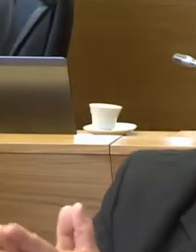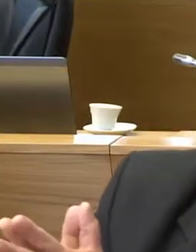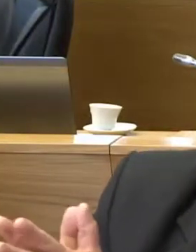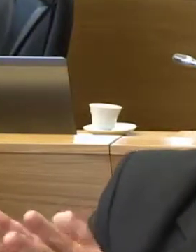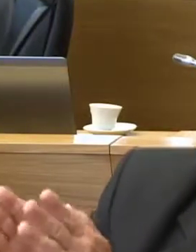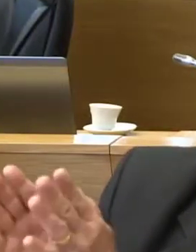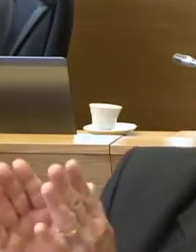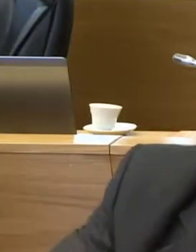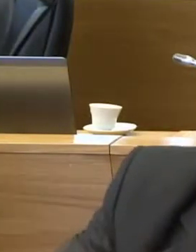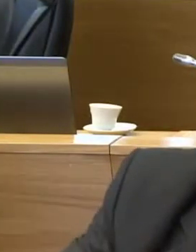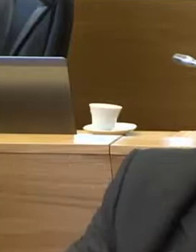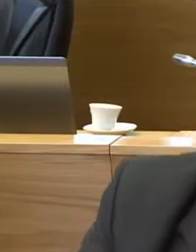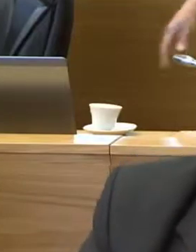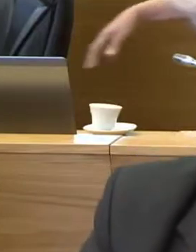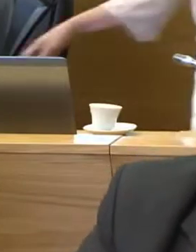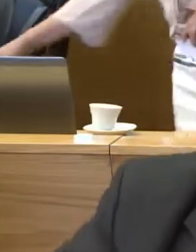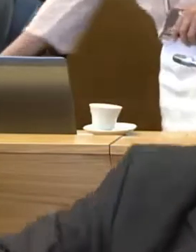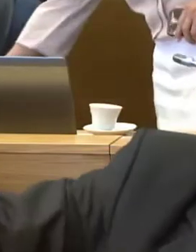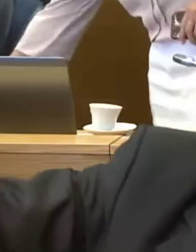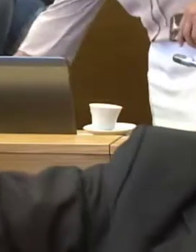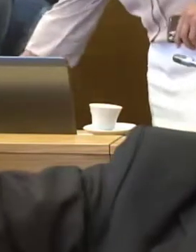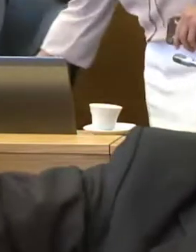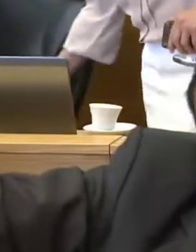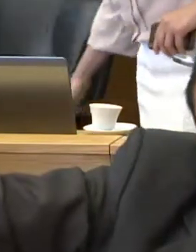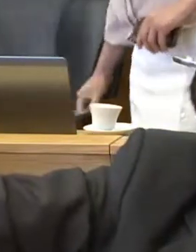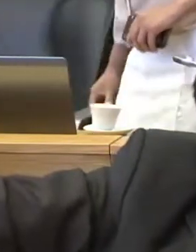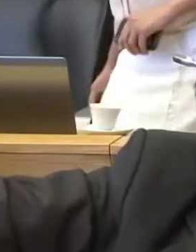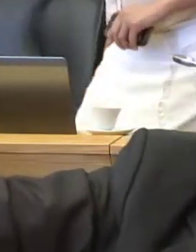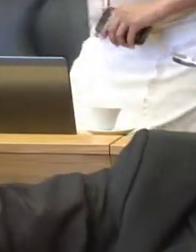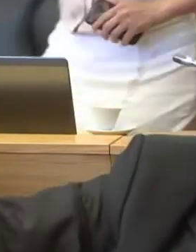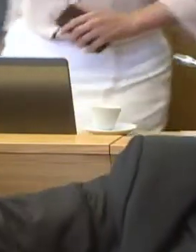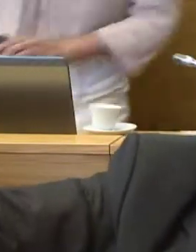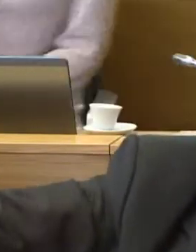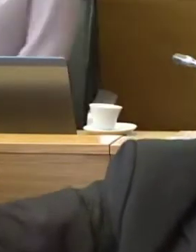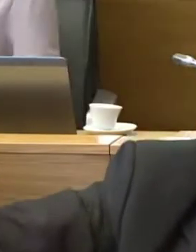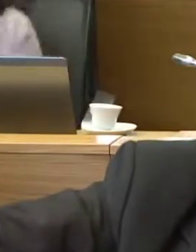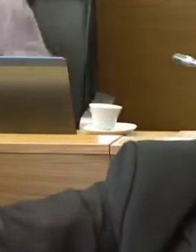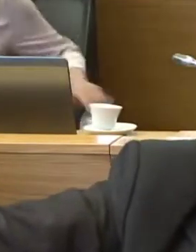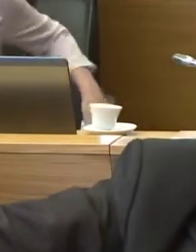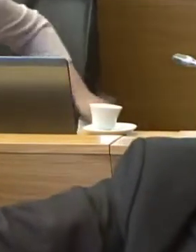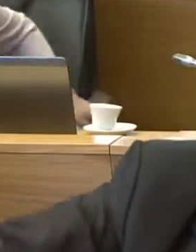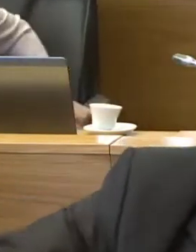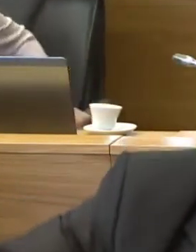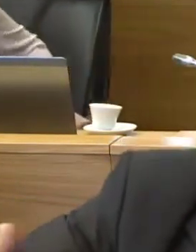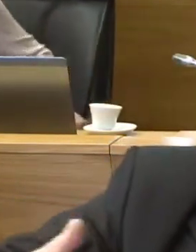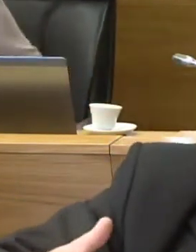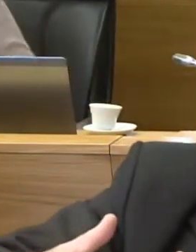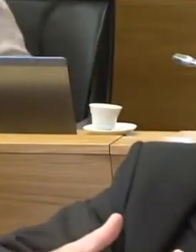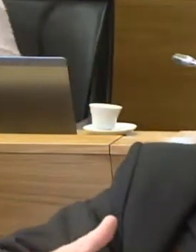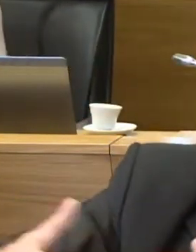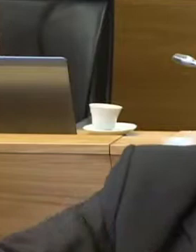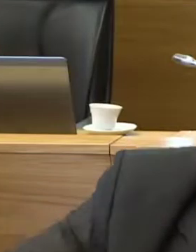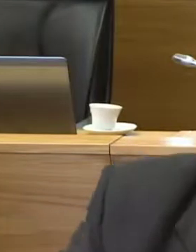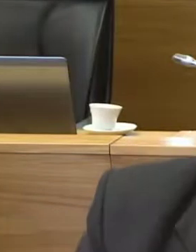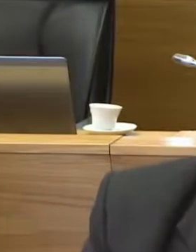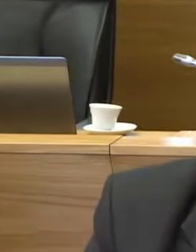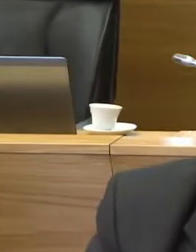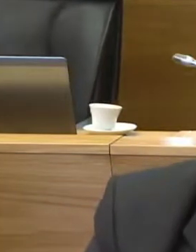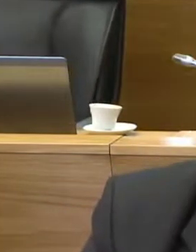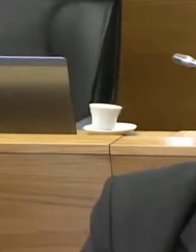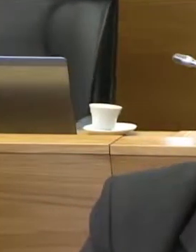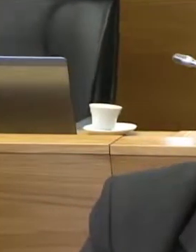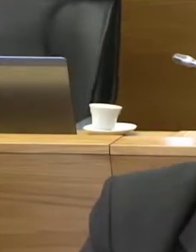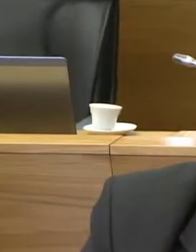determina que de tal 10 anos nem placa mais com essa atividade. Então, seria no